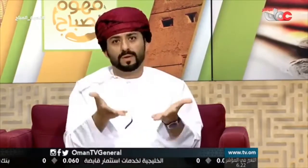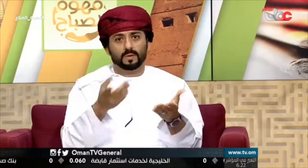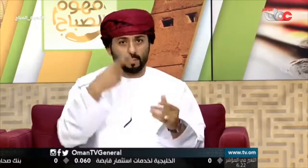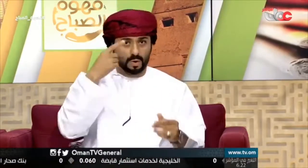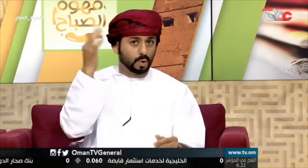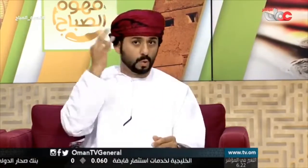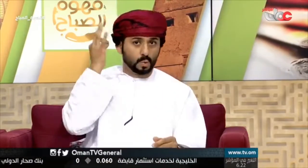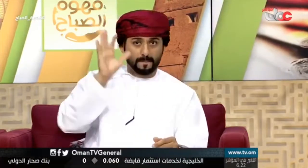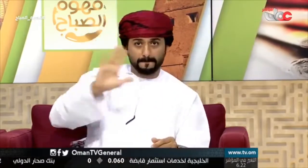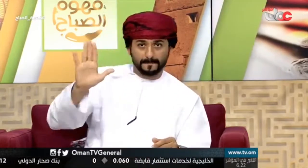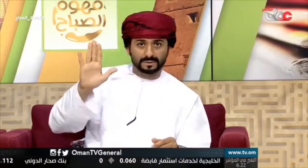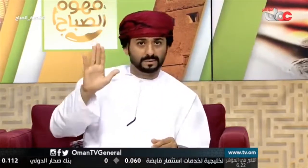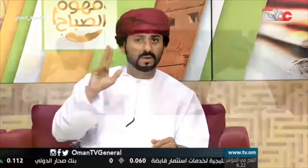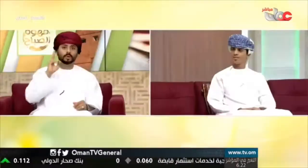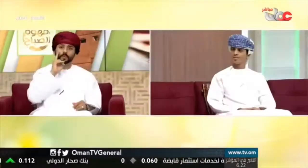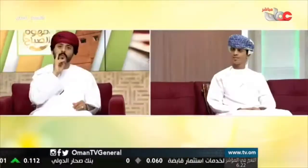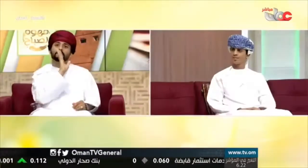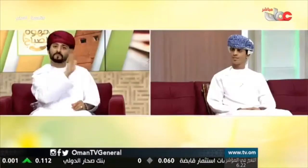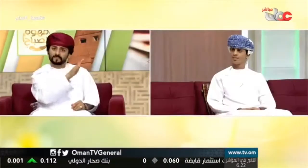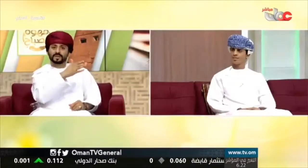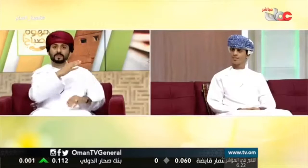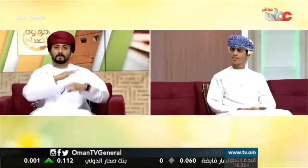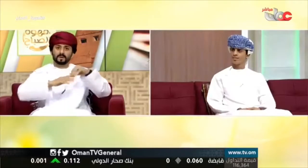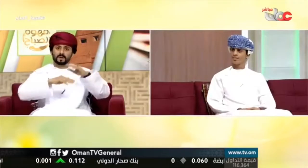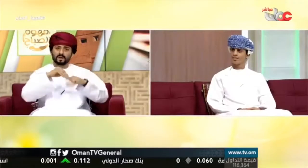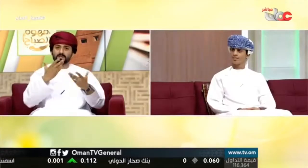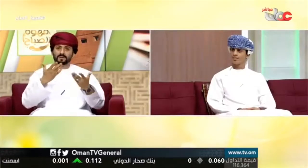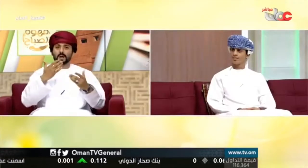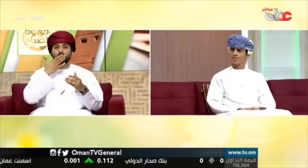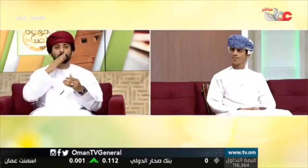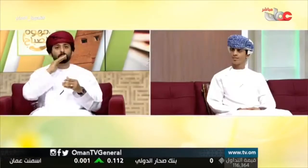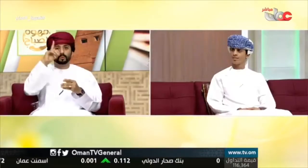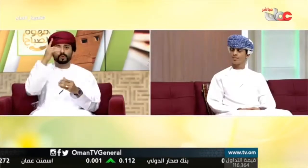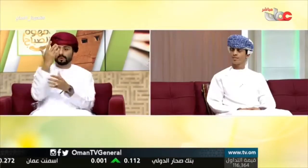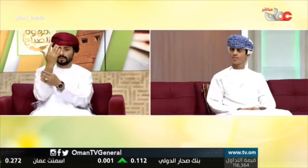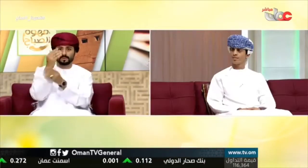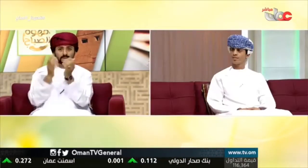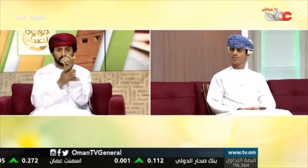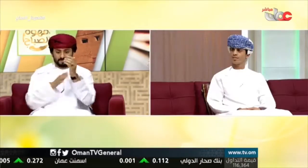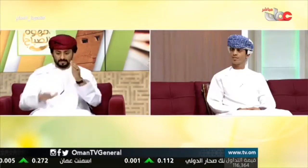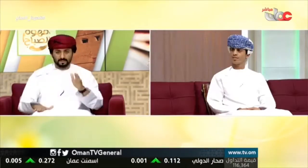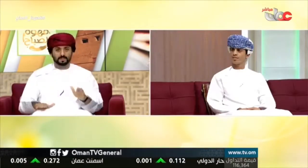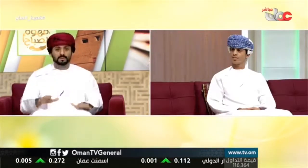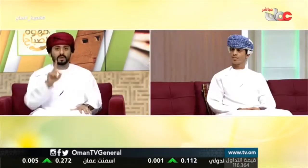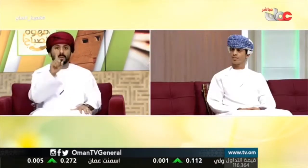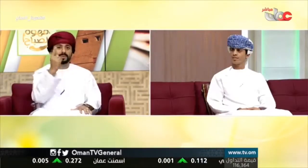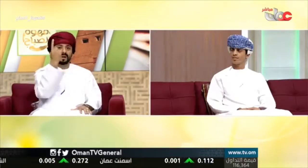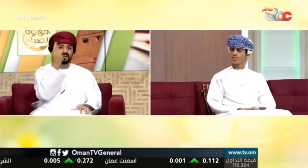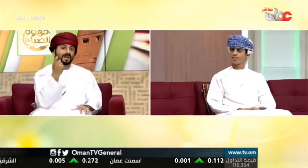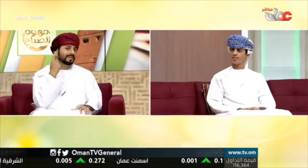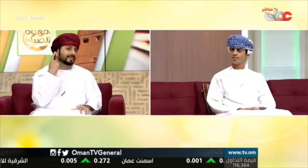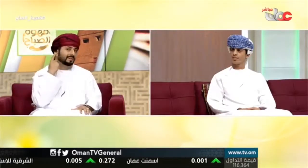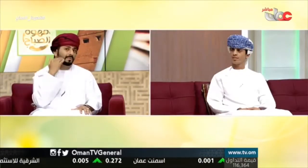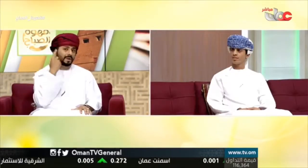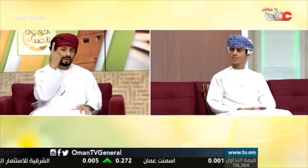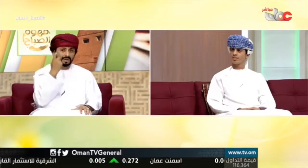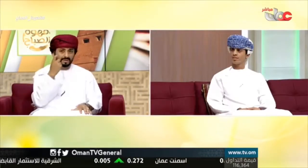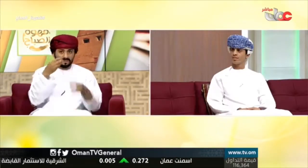عشان أعرف كل هذه التفاصيل، وأعتقد أنه هذه المهارات كثير موجودة عند السامعين، لكن بالنسبة للأشخاص الصم